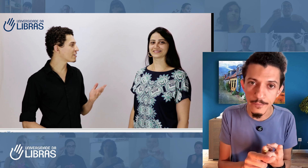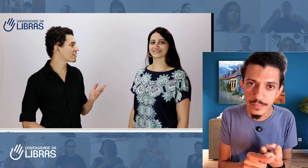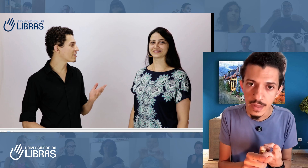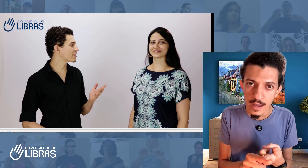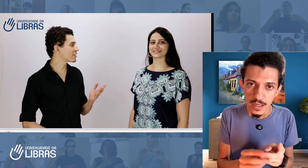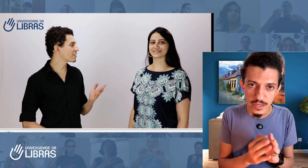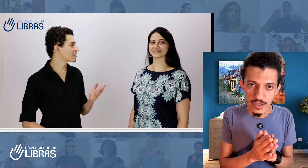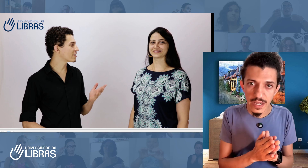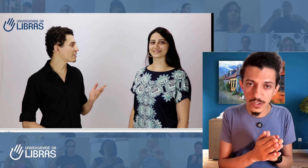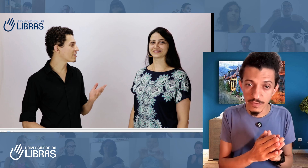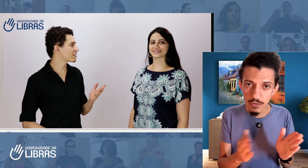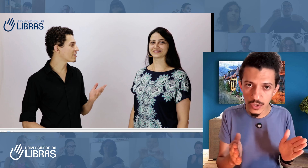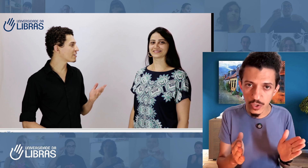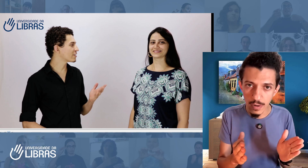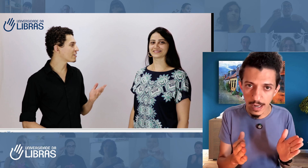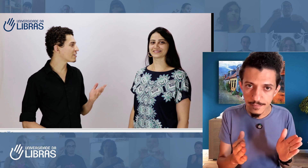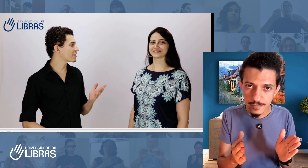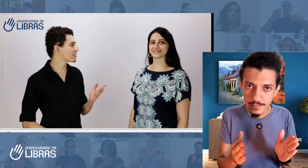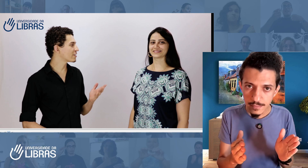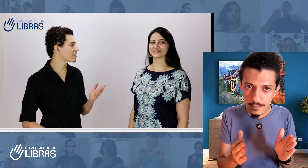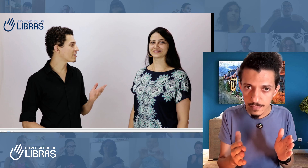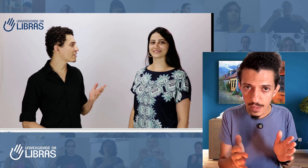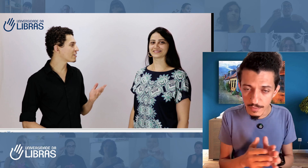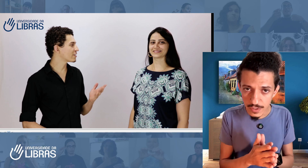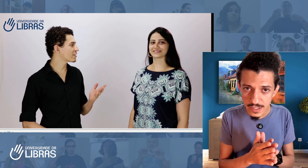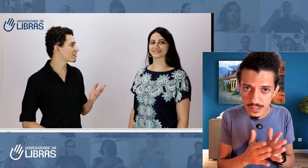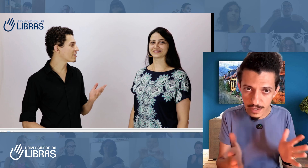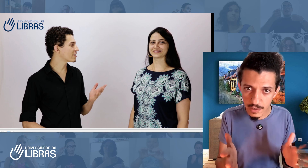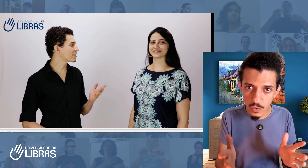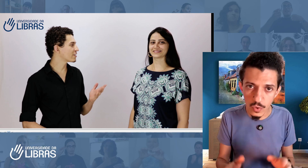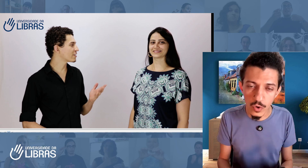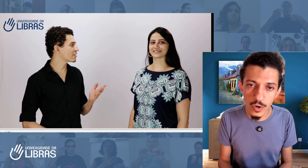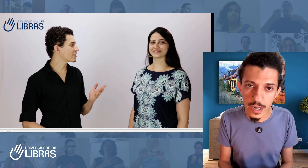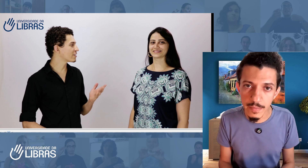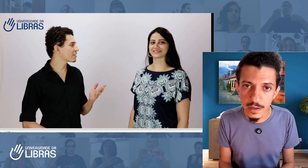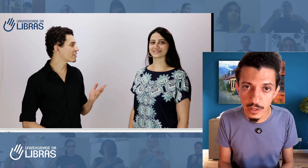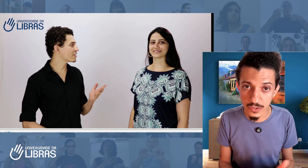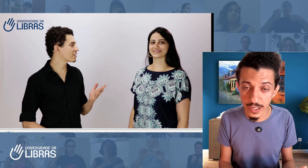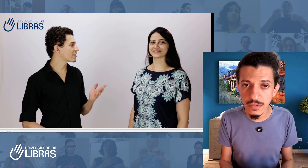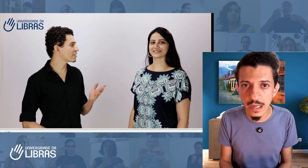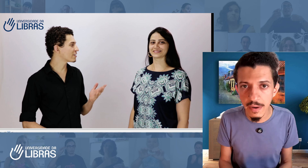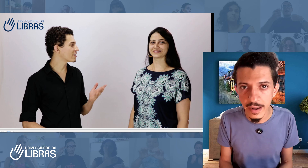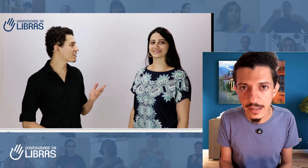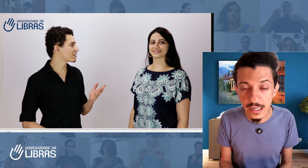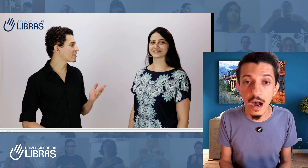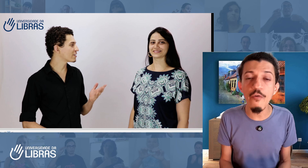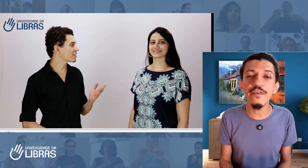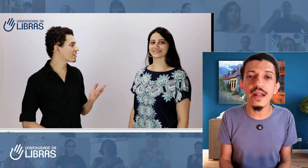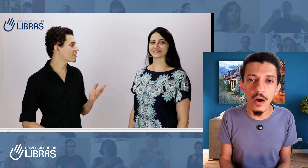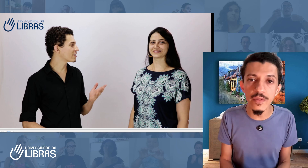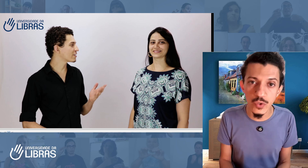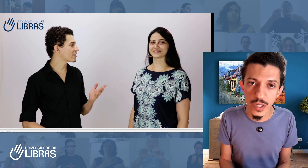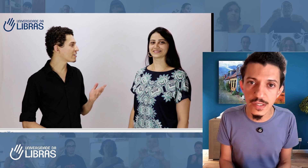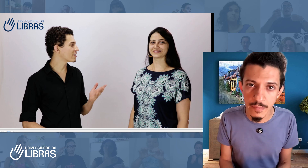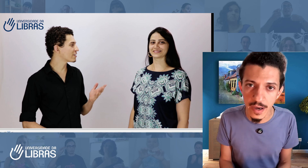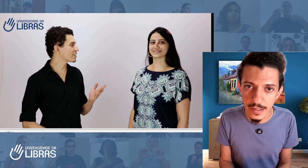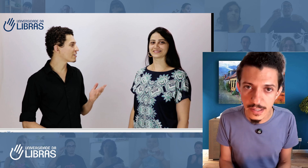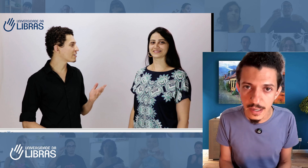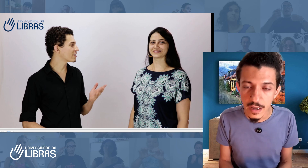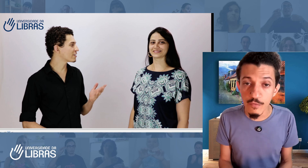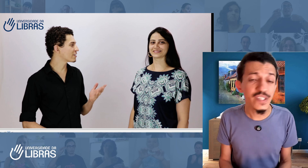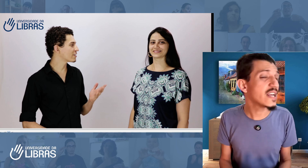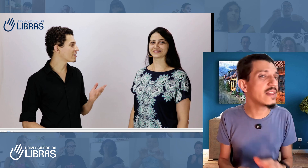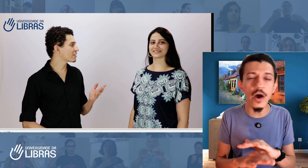é, se você resolver continuar e você seguir o cronograma das 8 semanas e ao final das 8